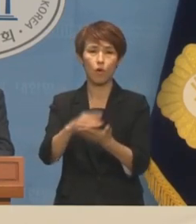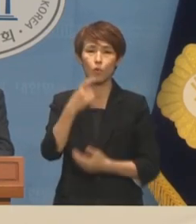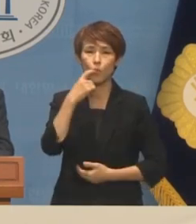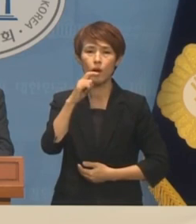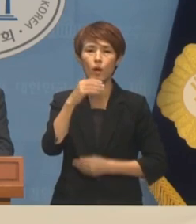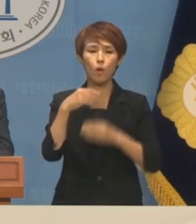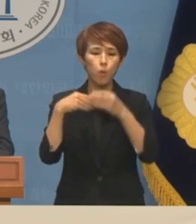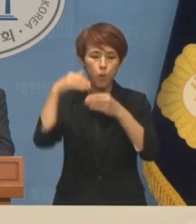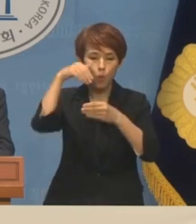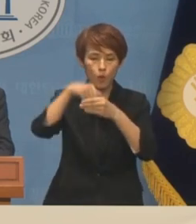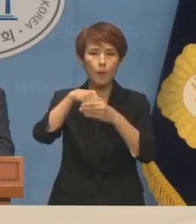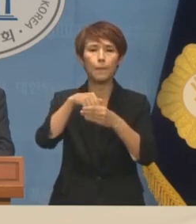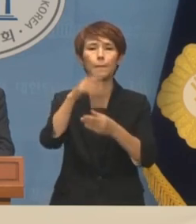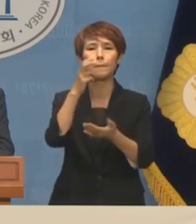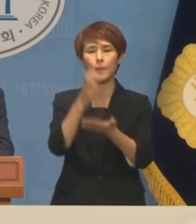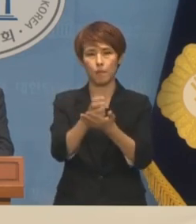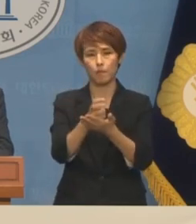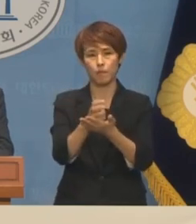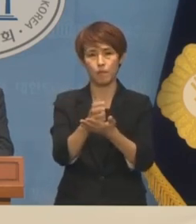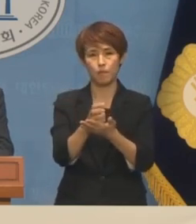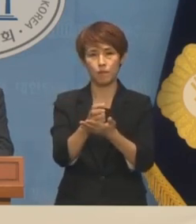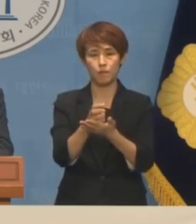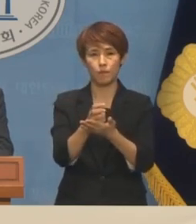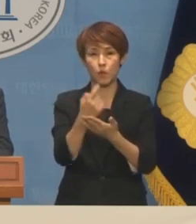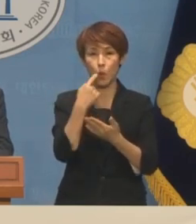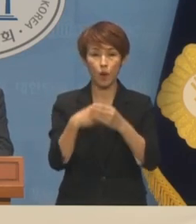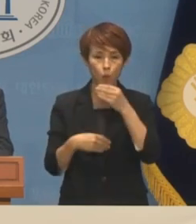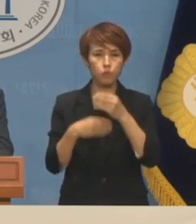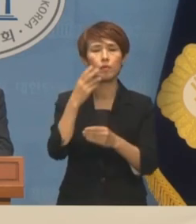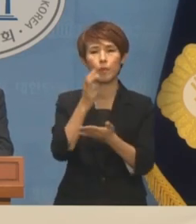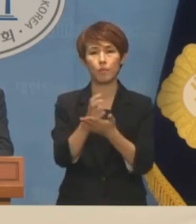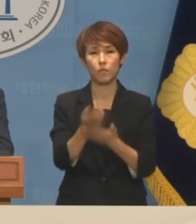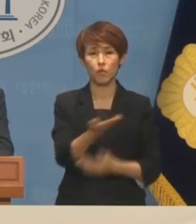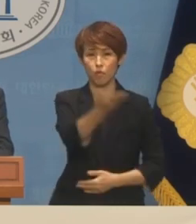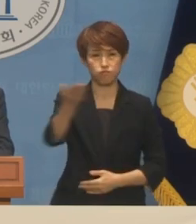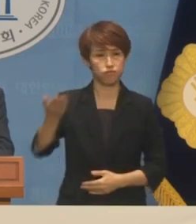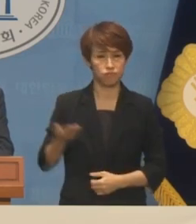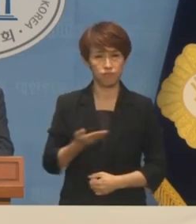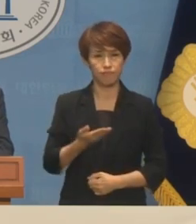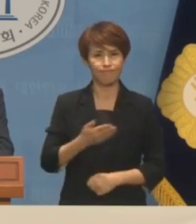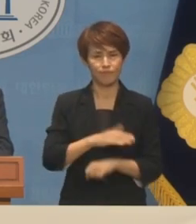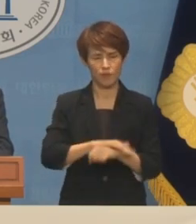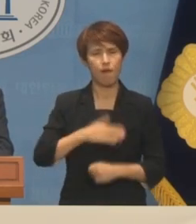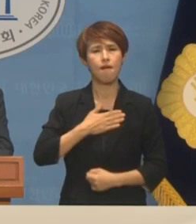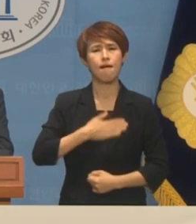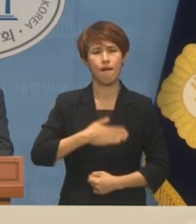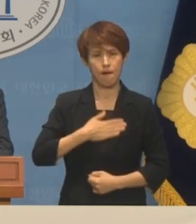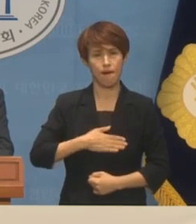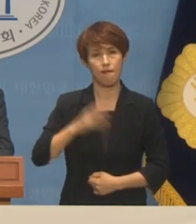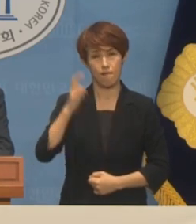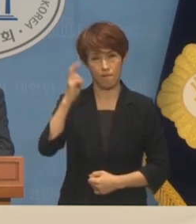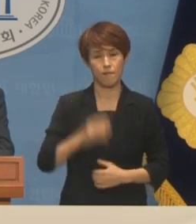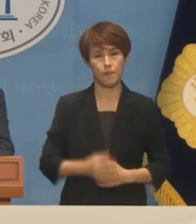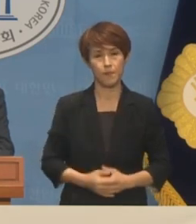노론봉투법입니다. 여기 계신 기자 여러분들과 국민 여러분들께서도 잘 알고 계시는